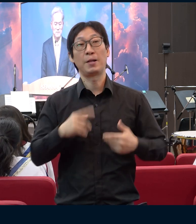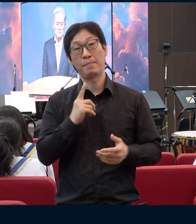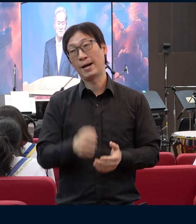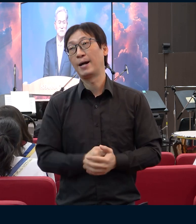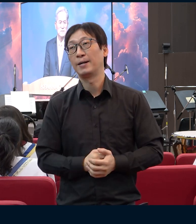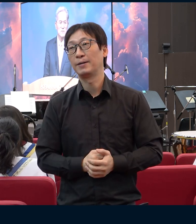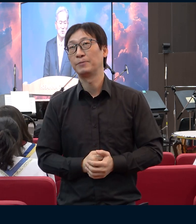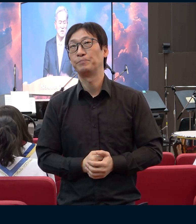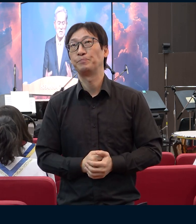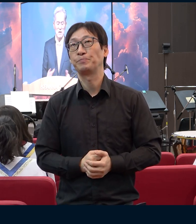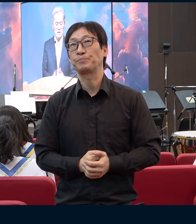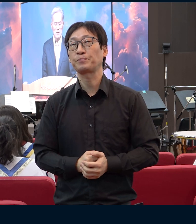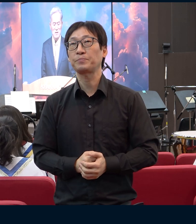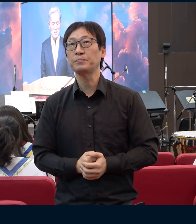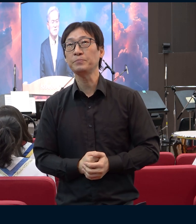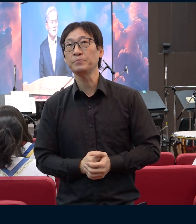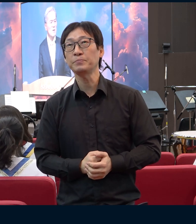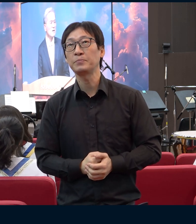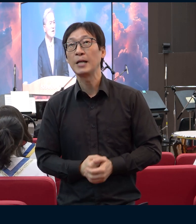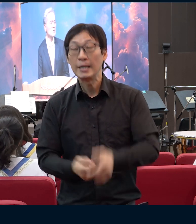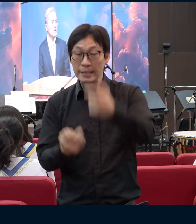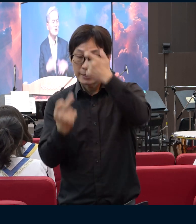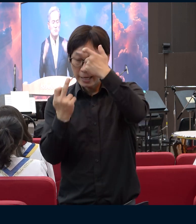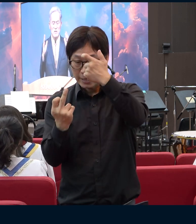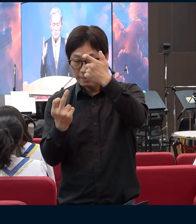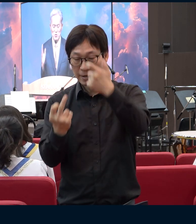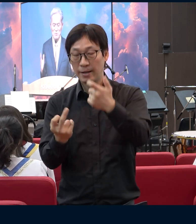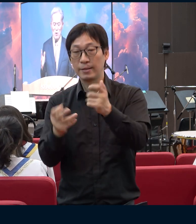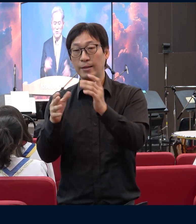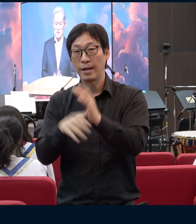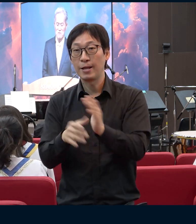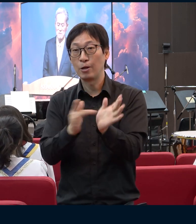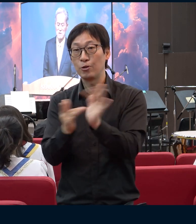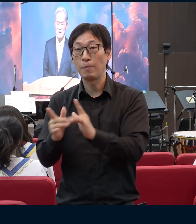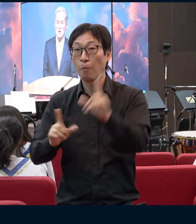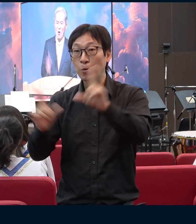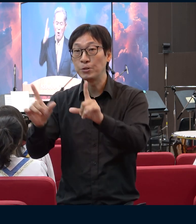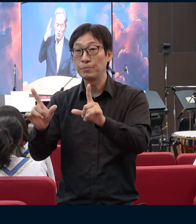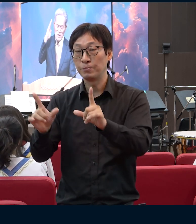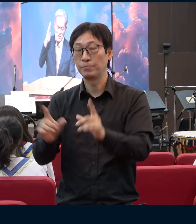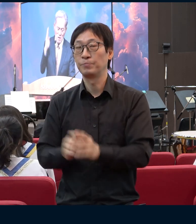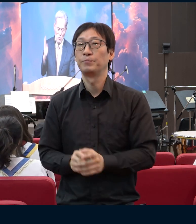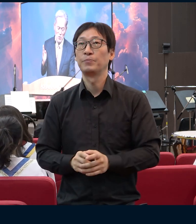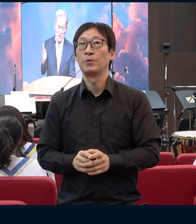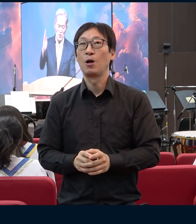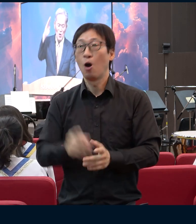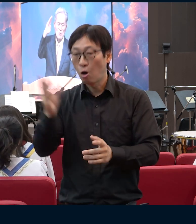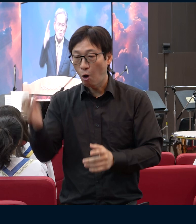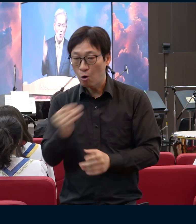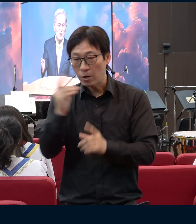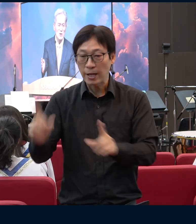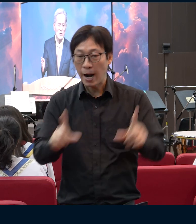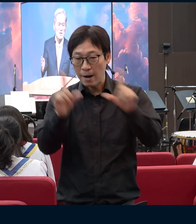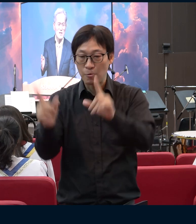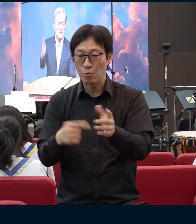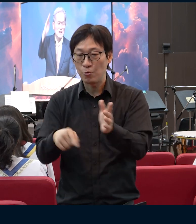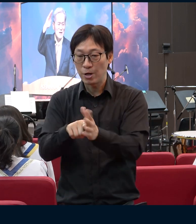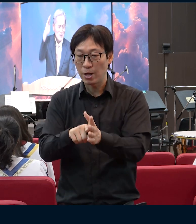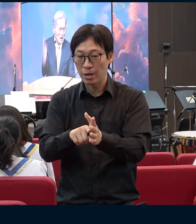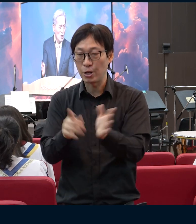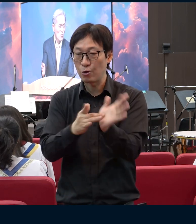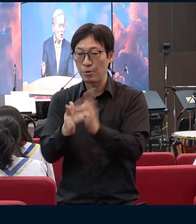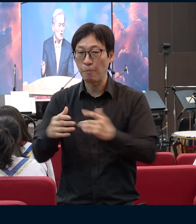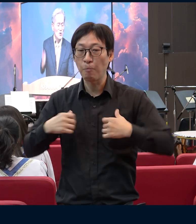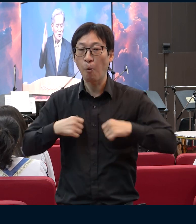그러므로 우리는 이 시간 겟세마네에서 예수님의 그 모습 가운데서 거룩의 삶을 위해서 포기하는